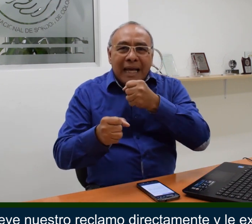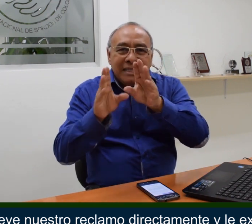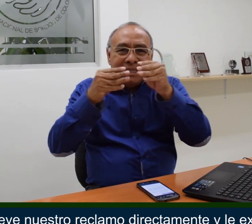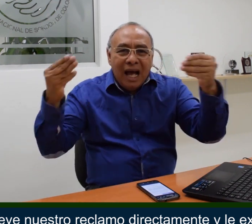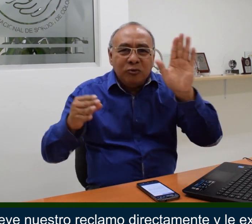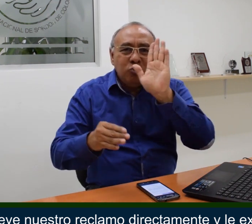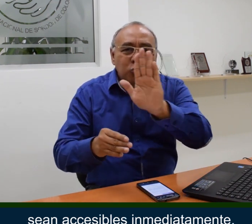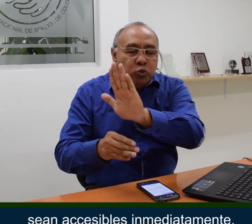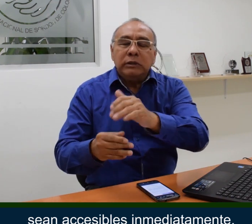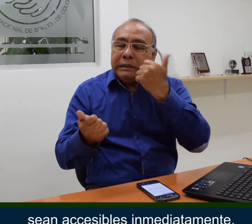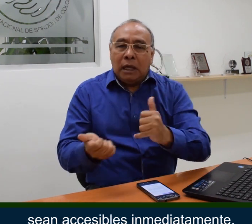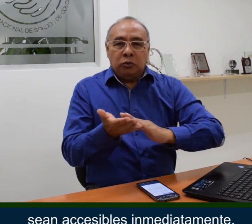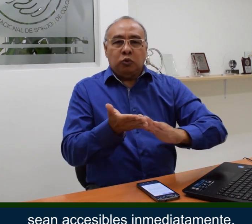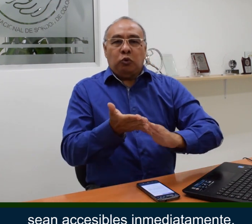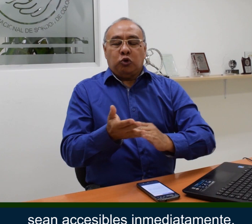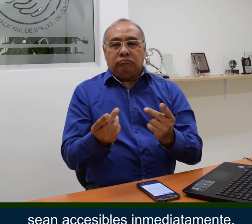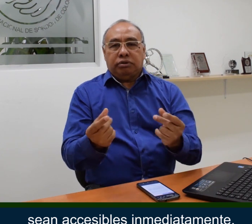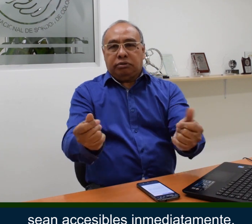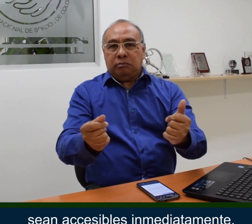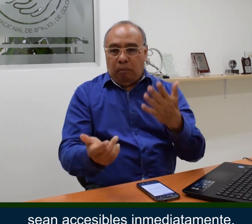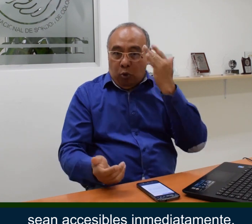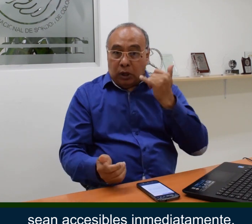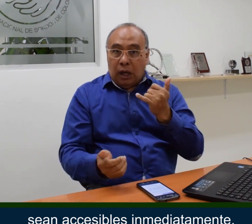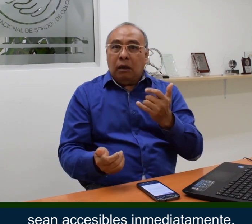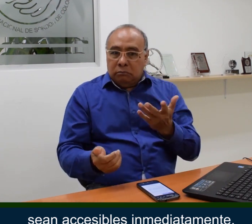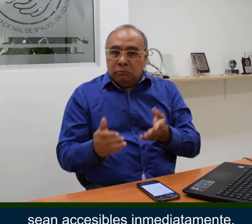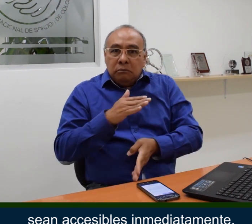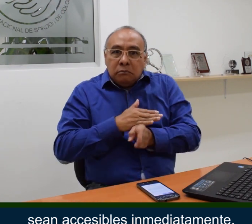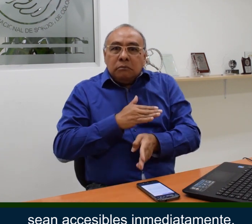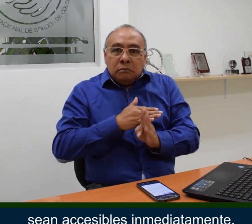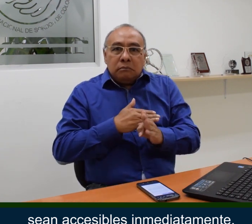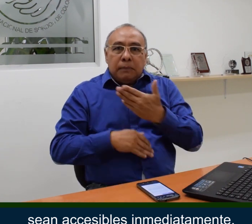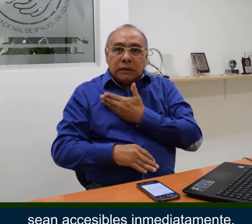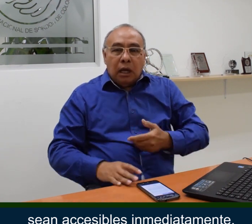prensa sean accesibles inmediatamente, porque los comunicados